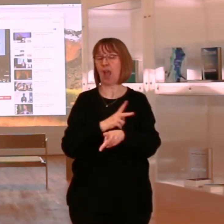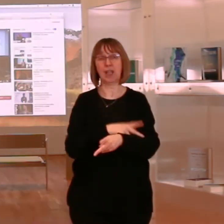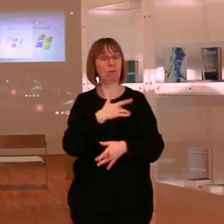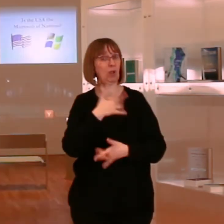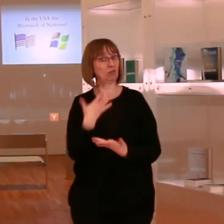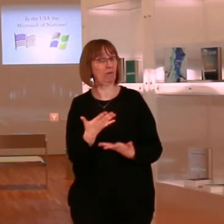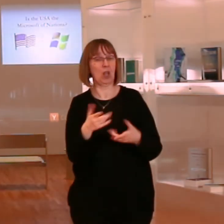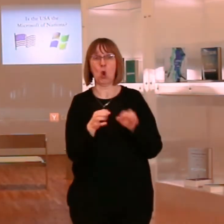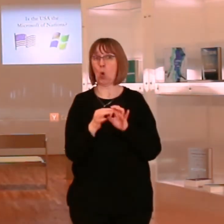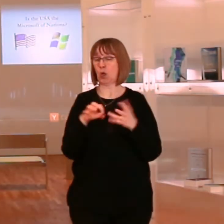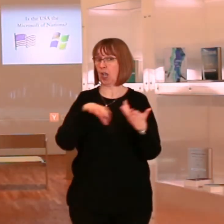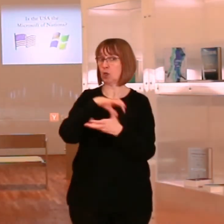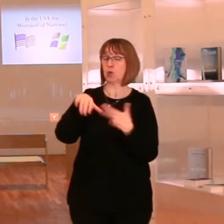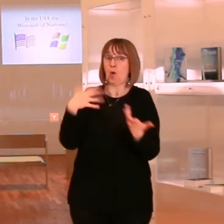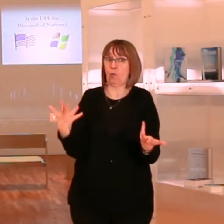hin zu